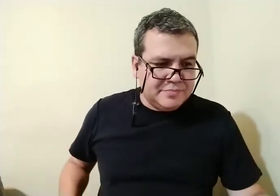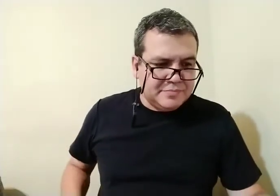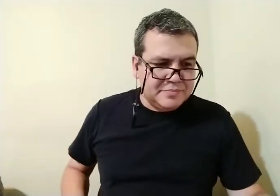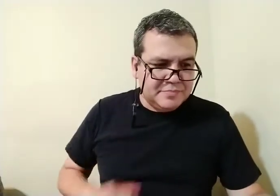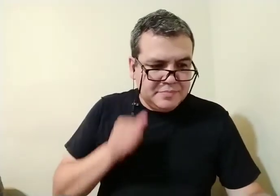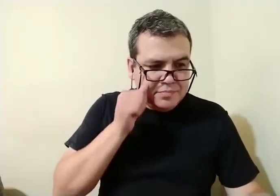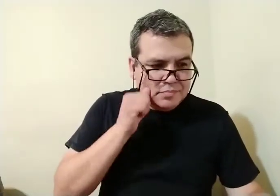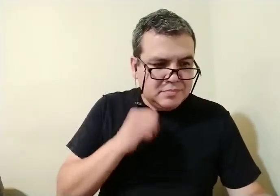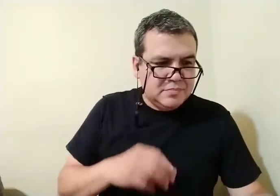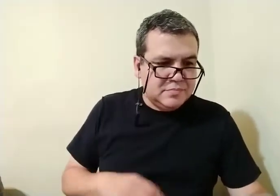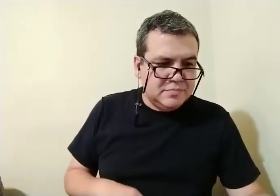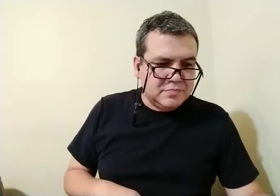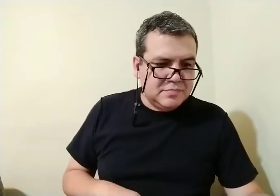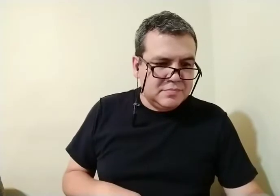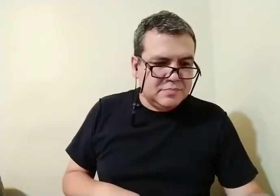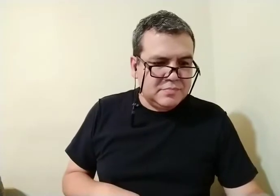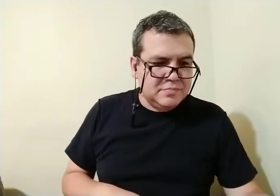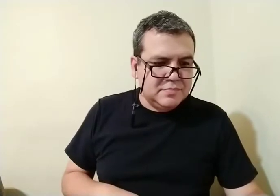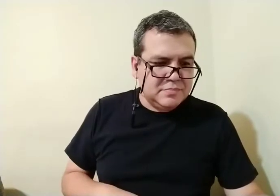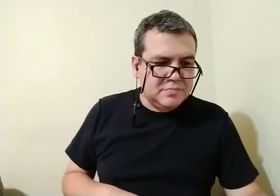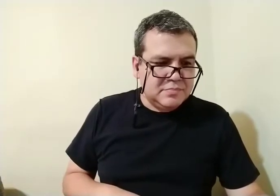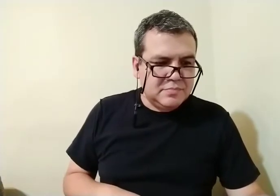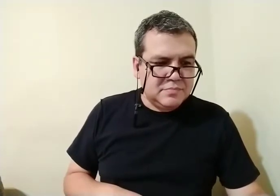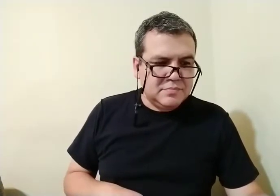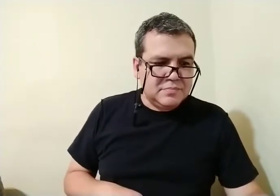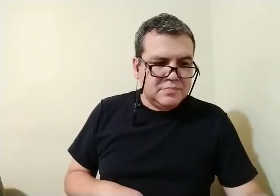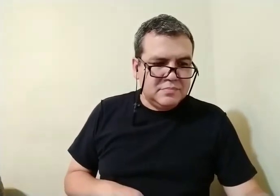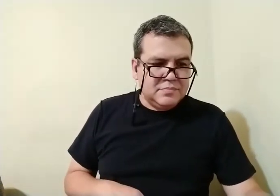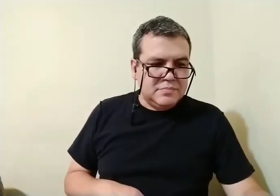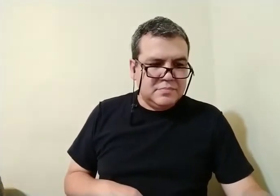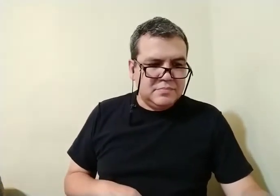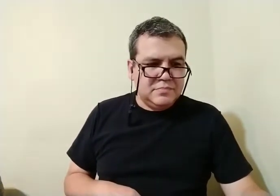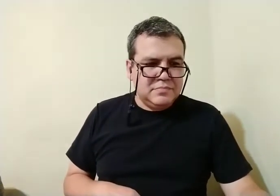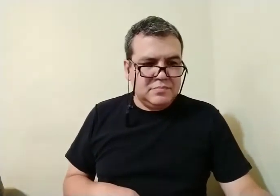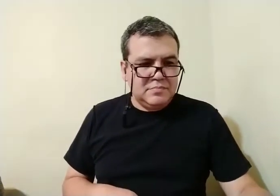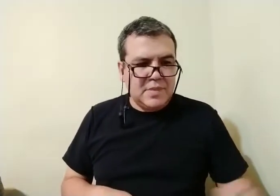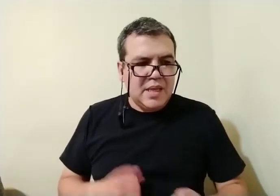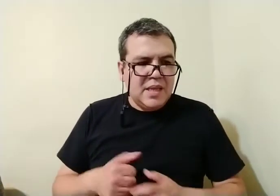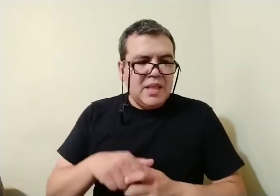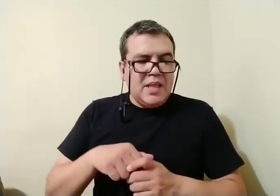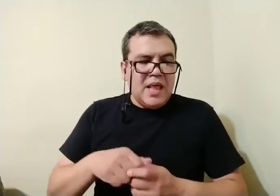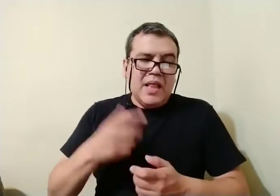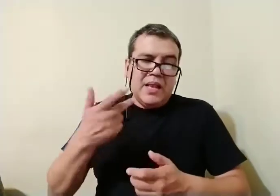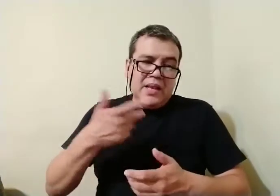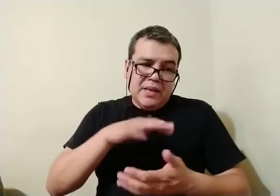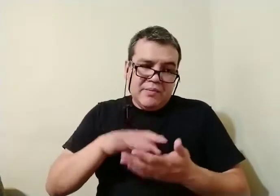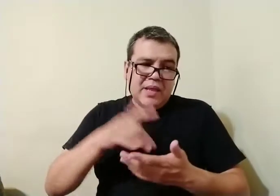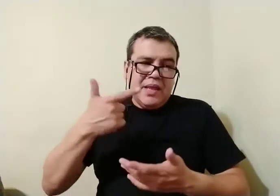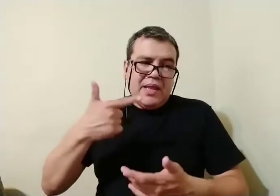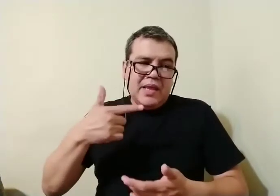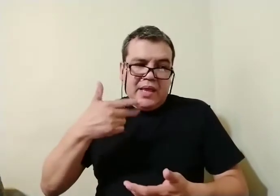15:28 y 29 y 16:6 al 10, se registran